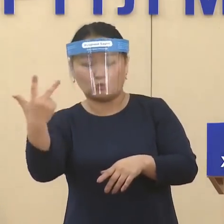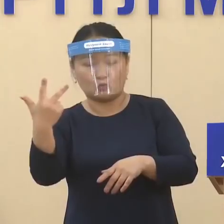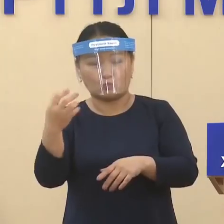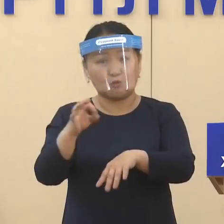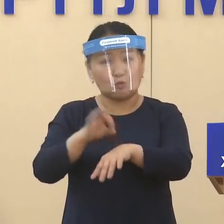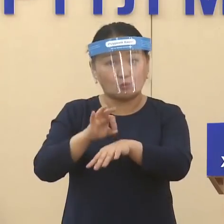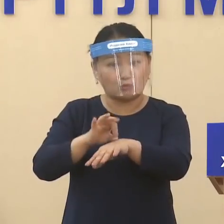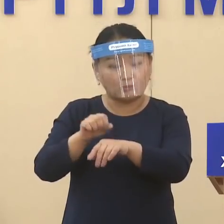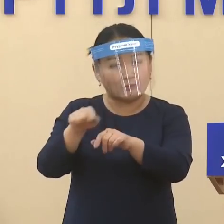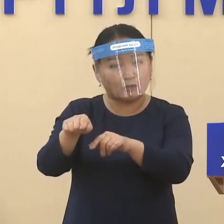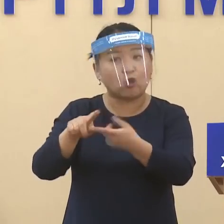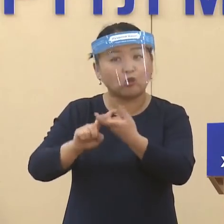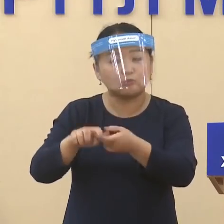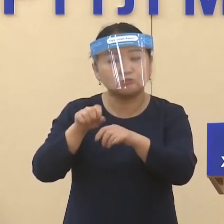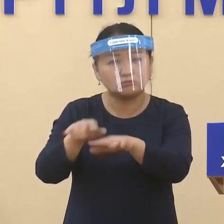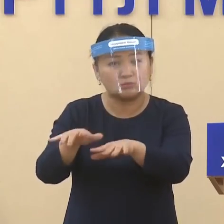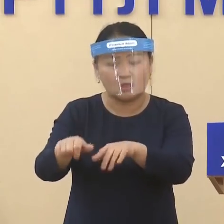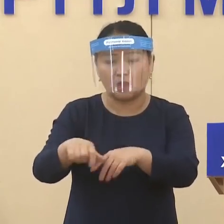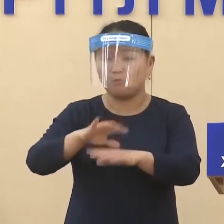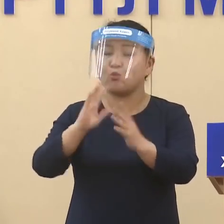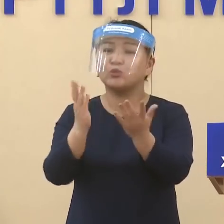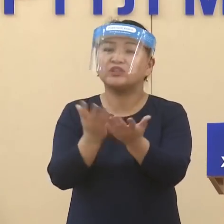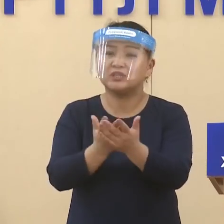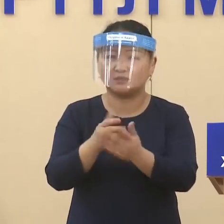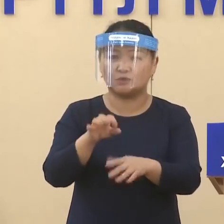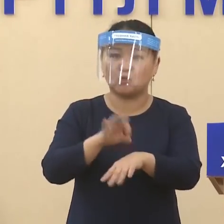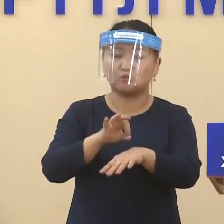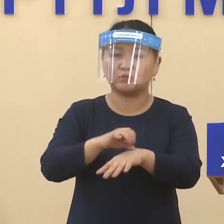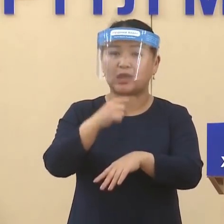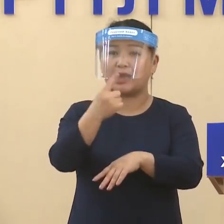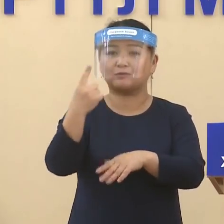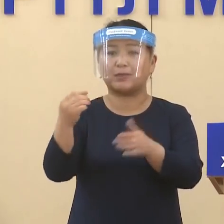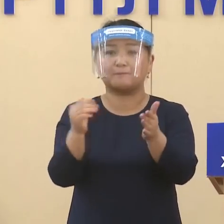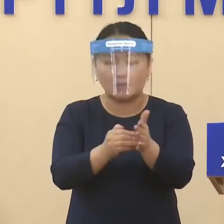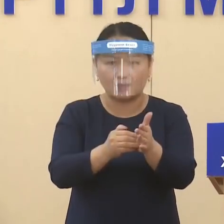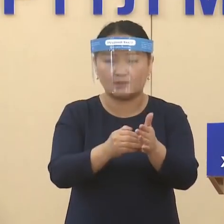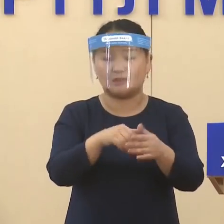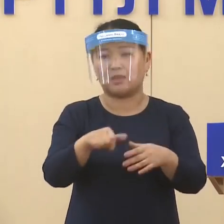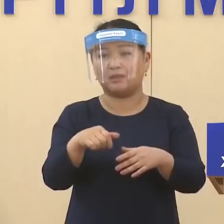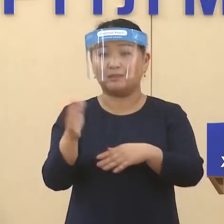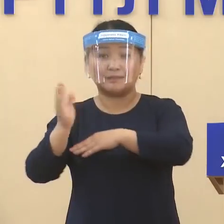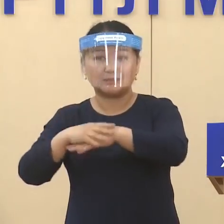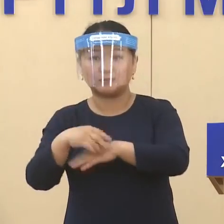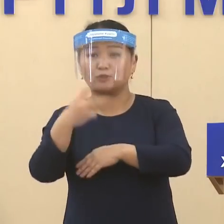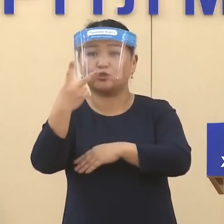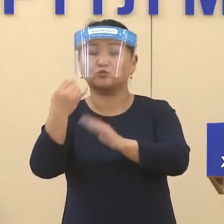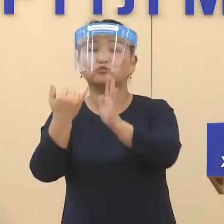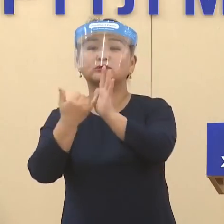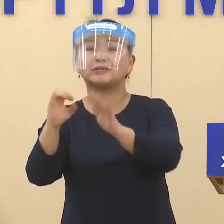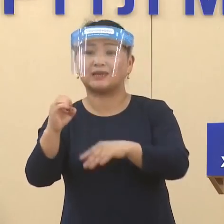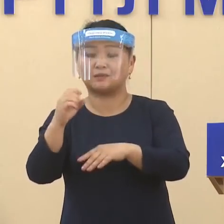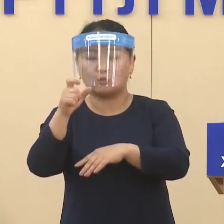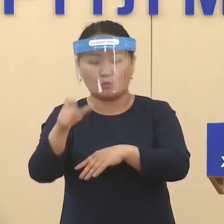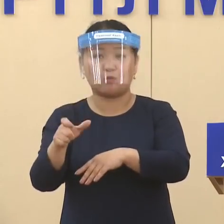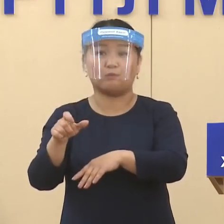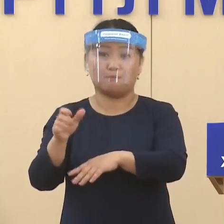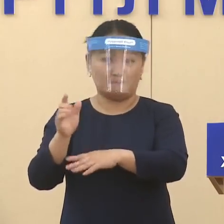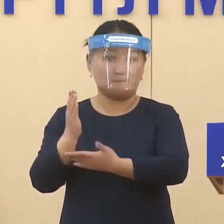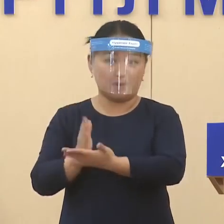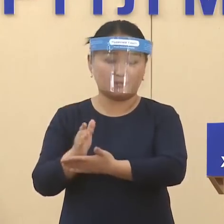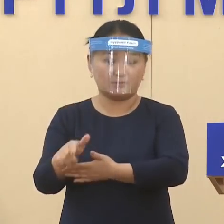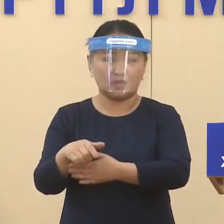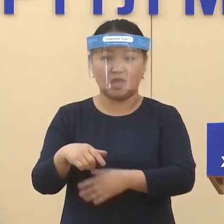тус улсын нийт тохиолдлын тоо 11,000 гаруй, нас баралт 260 байна. За бүгд найрамдах